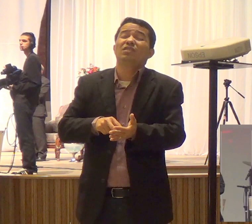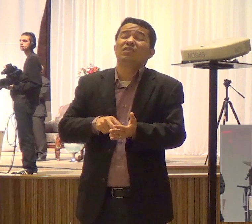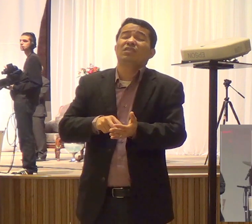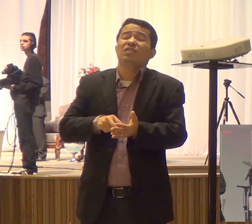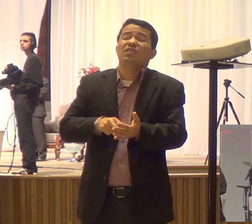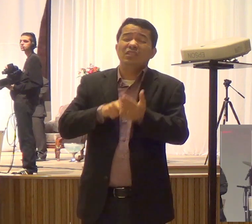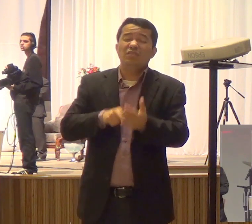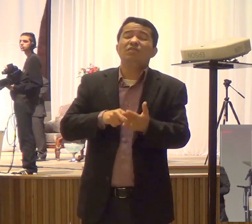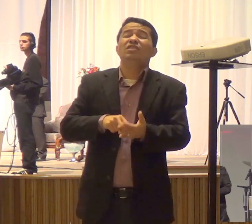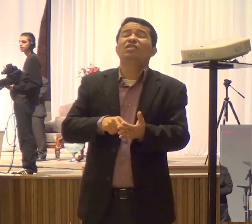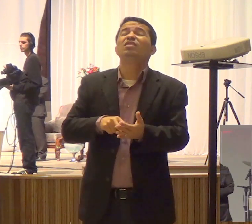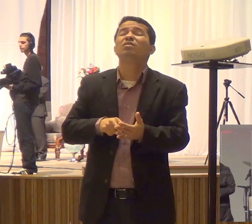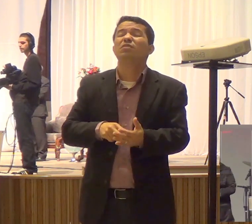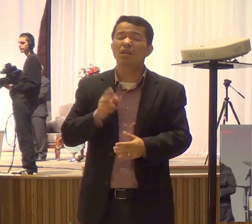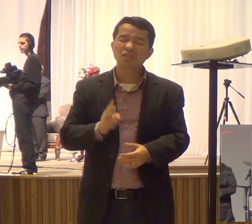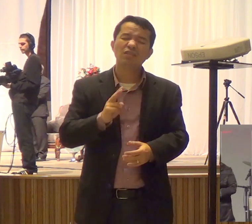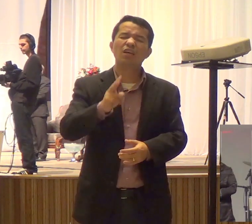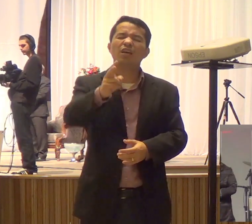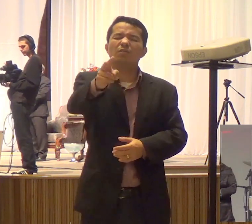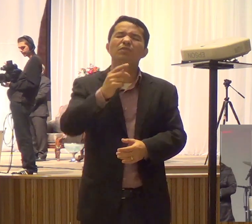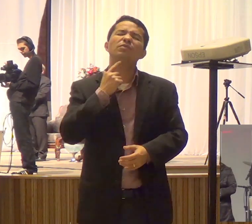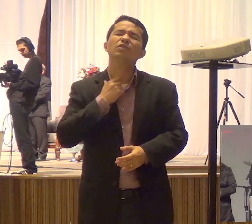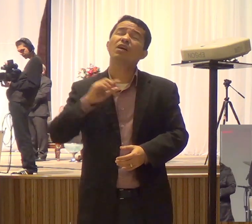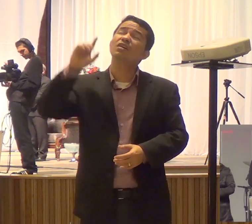além, para continuar no centro da vontade do